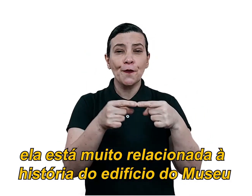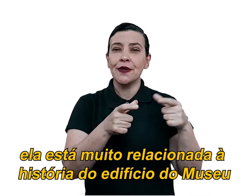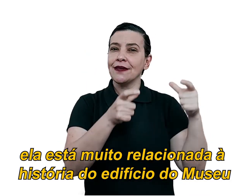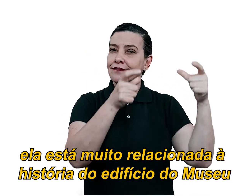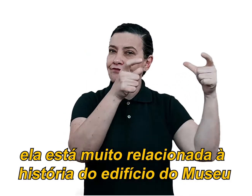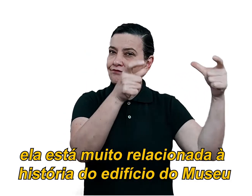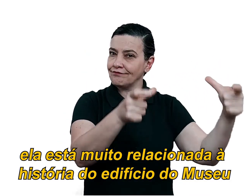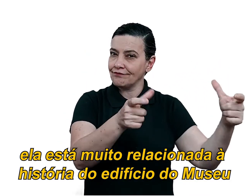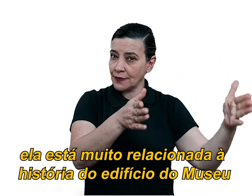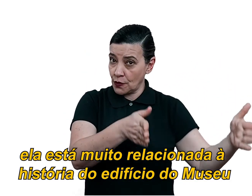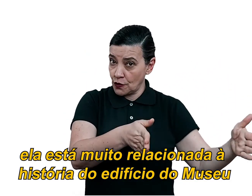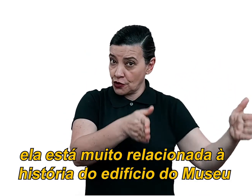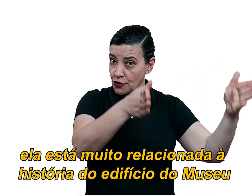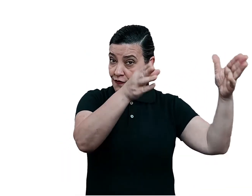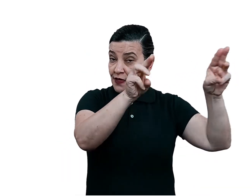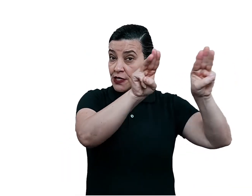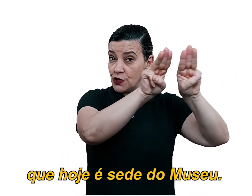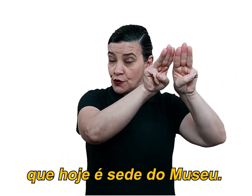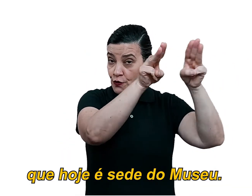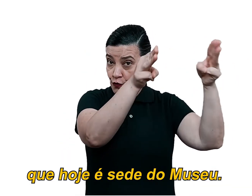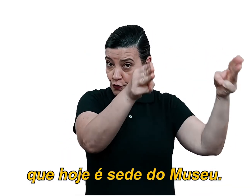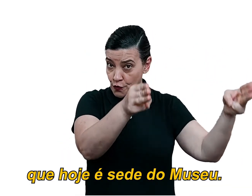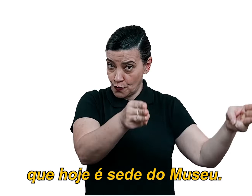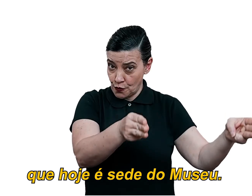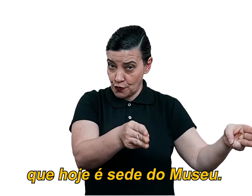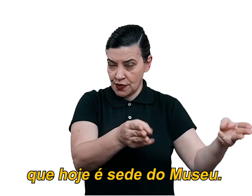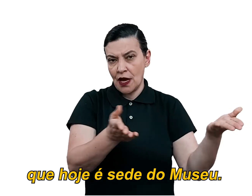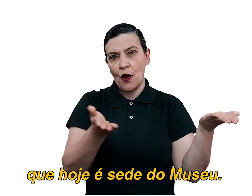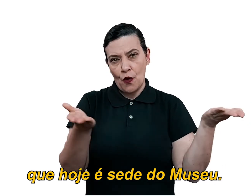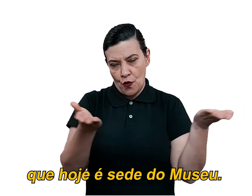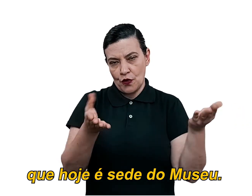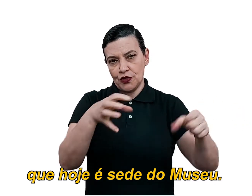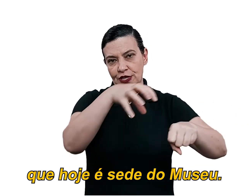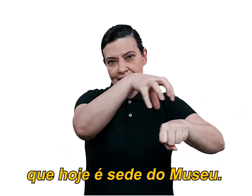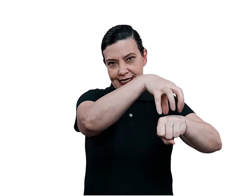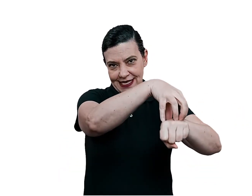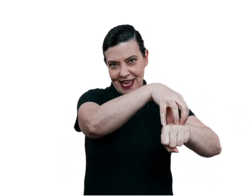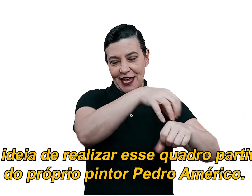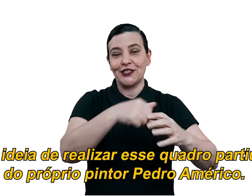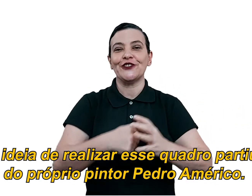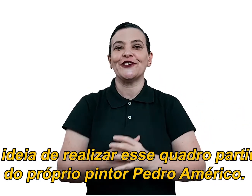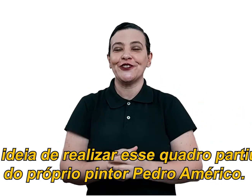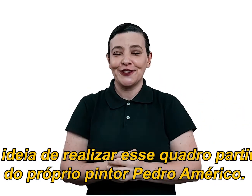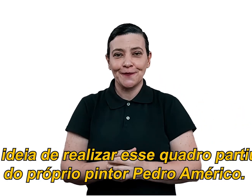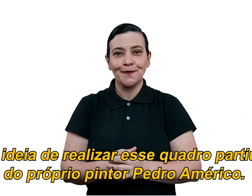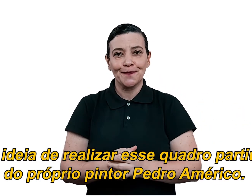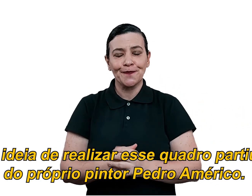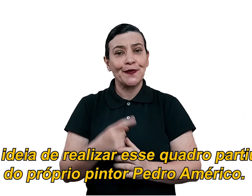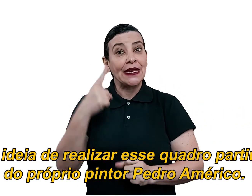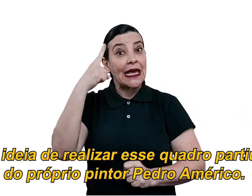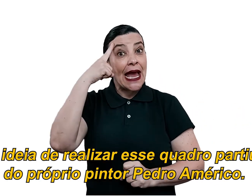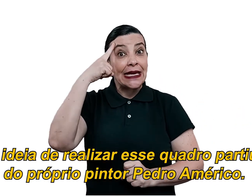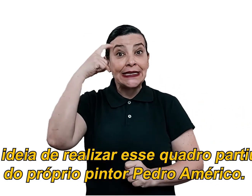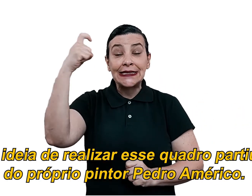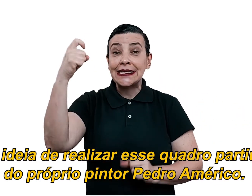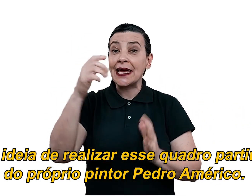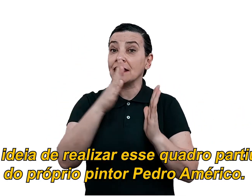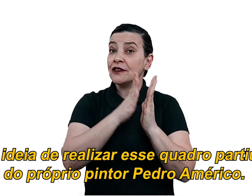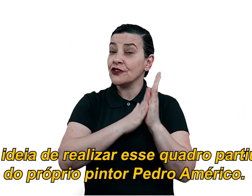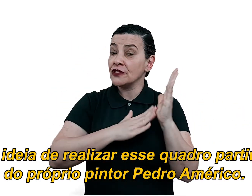do edifício do museu, que hoje é sede do museu, e a ideia de realizar esse quadro partiu do próprio